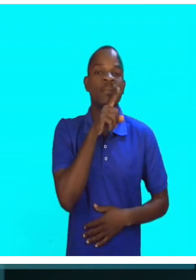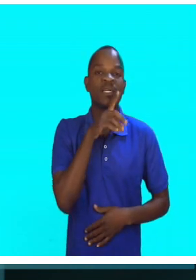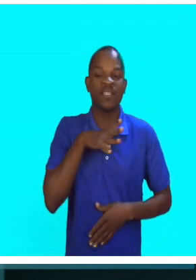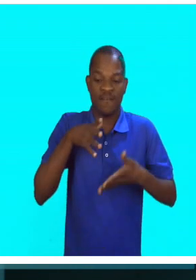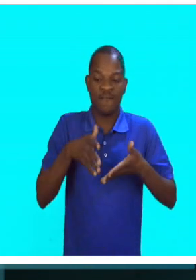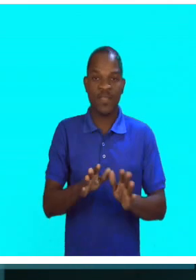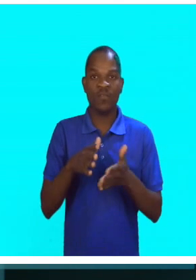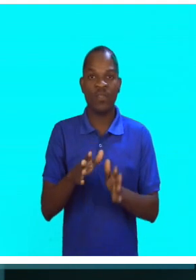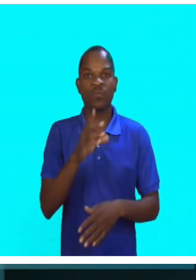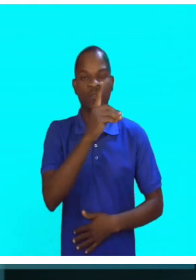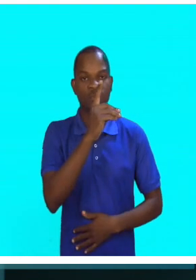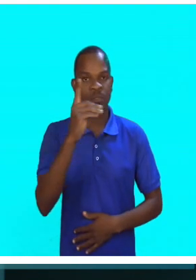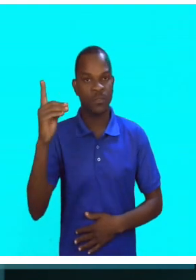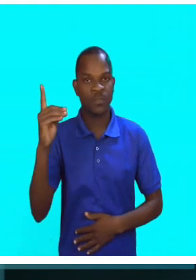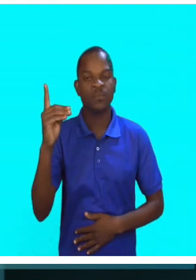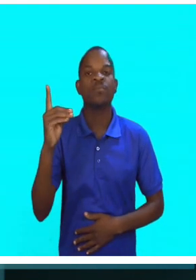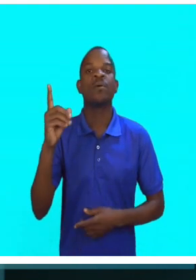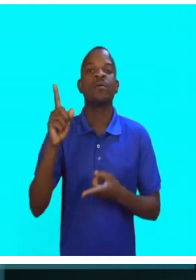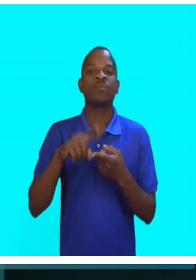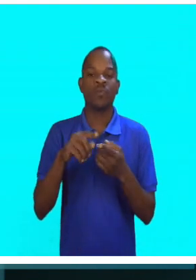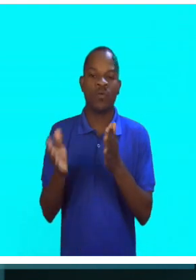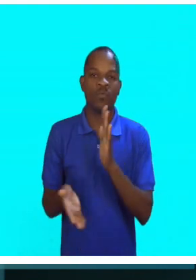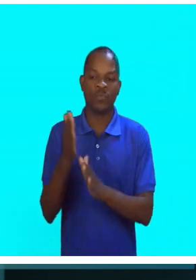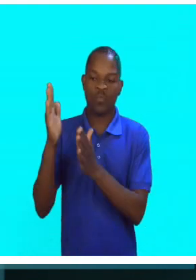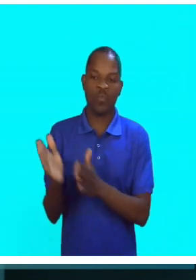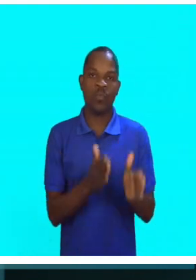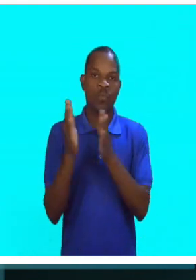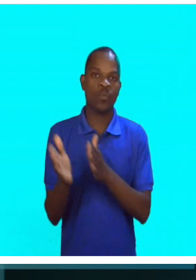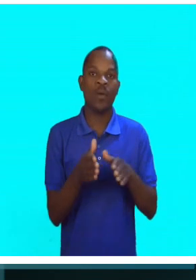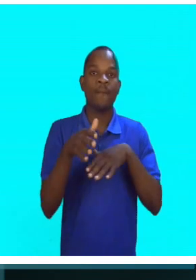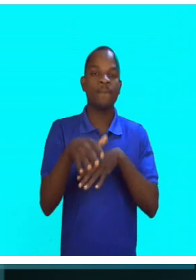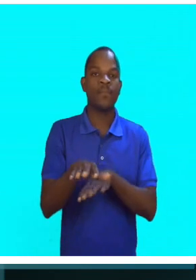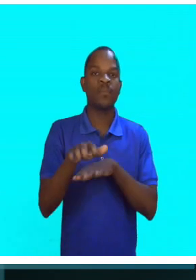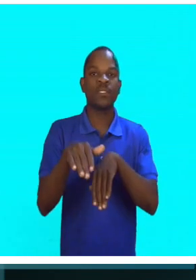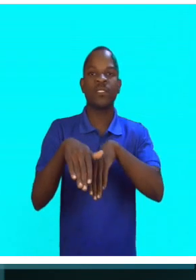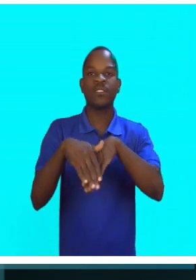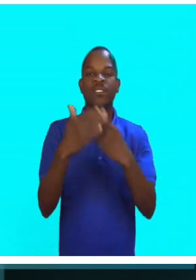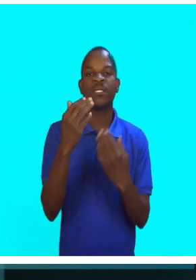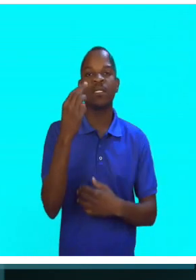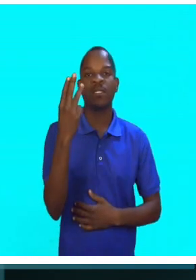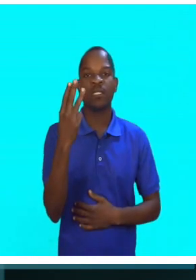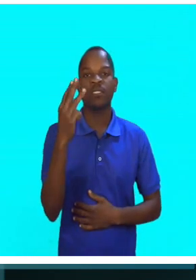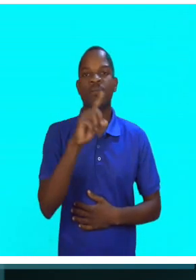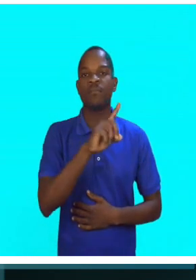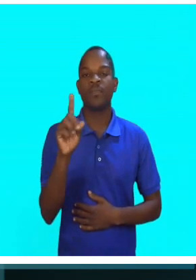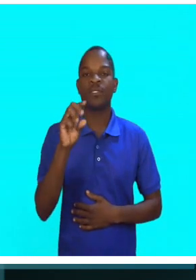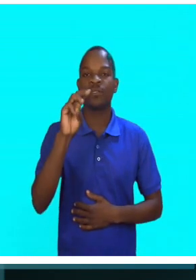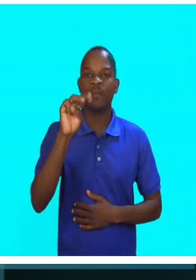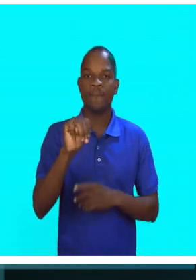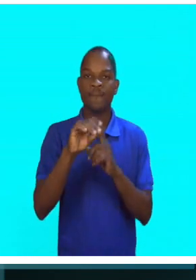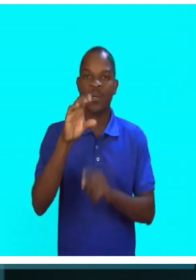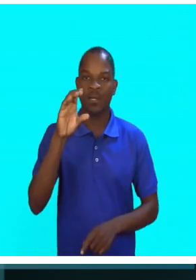de crianças com necessidades educativas especiais, vai organizar uma marcha no dia 3 de